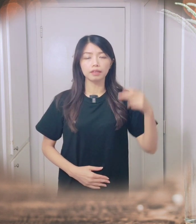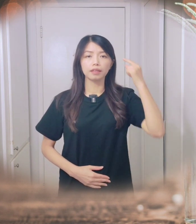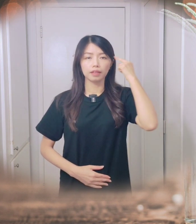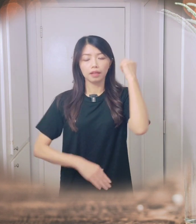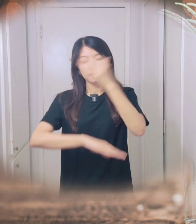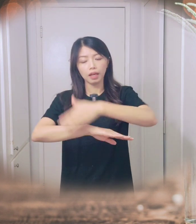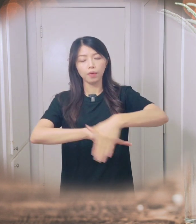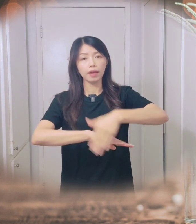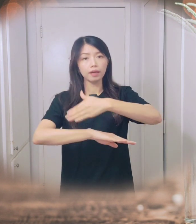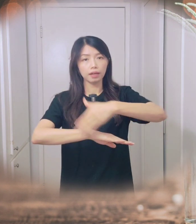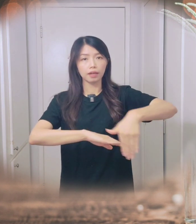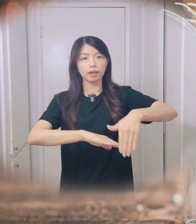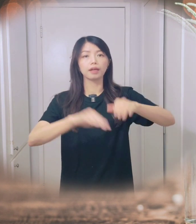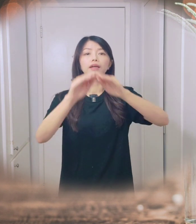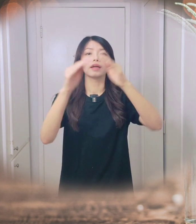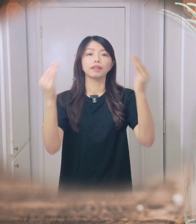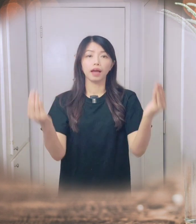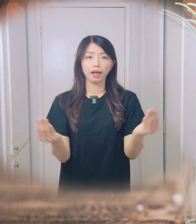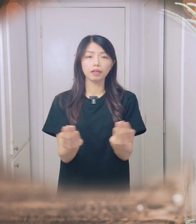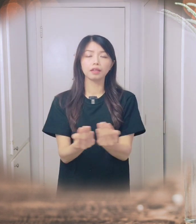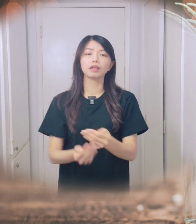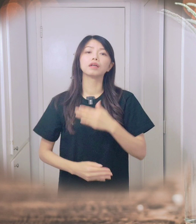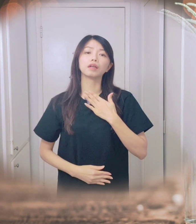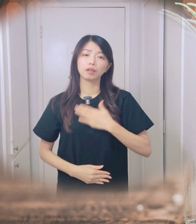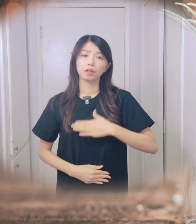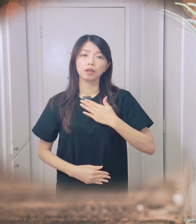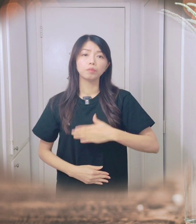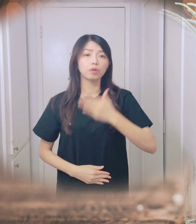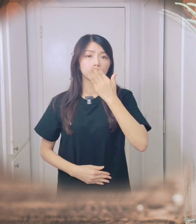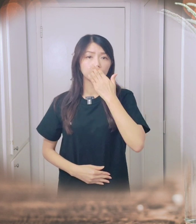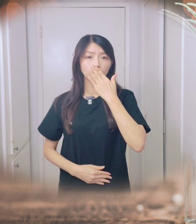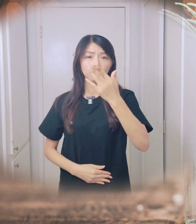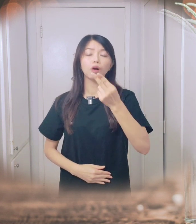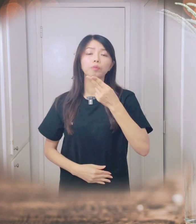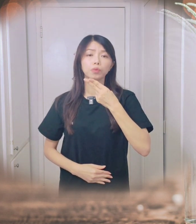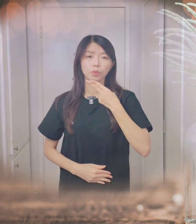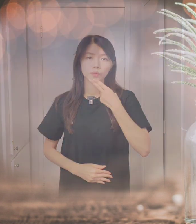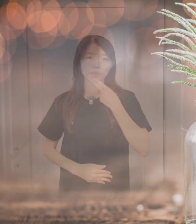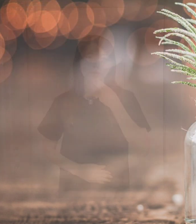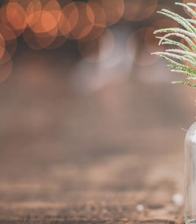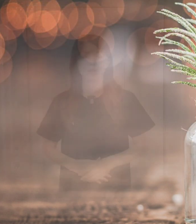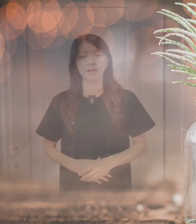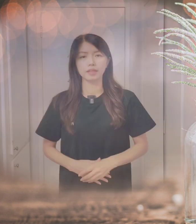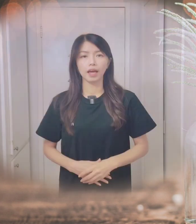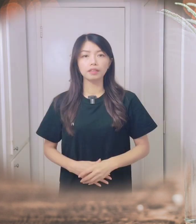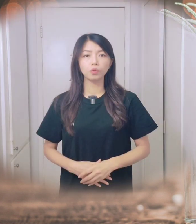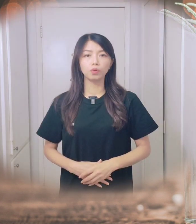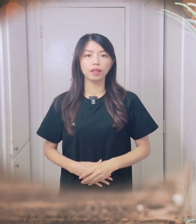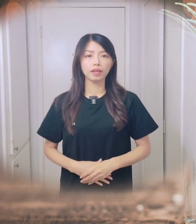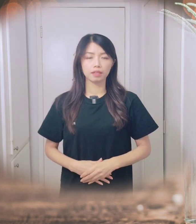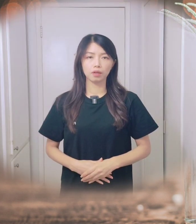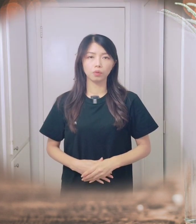크신 계획 다 볼 수도 없고.